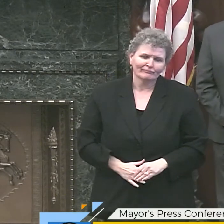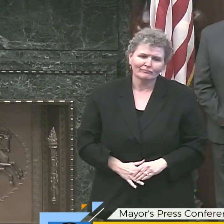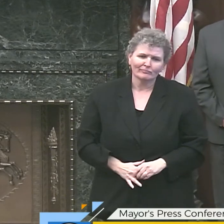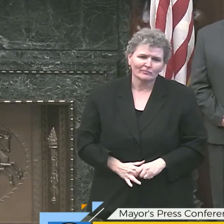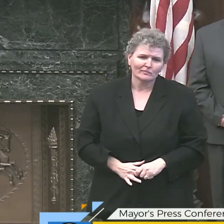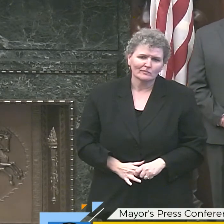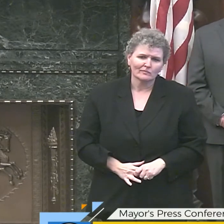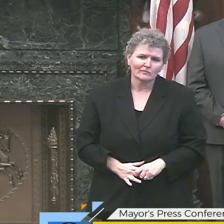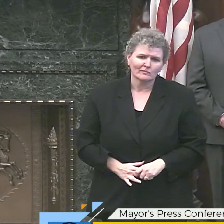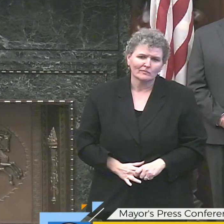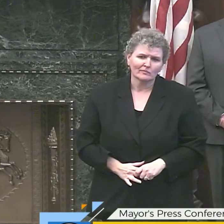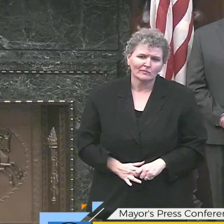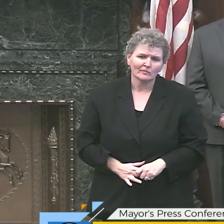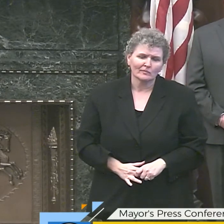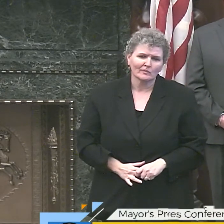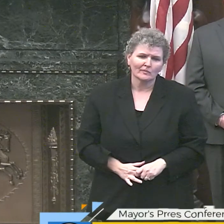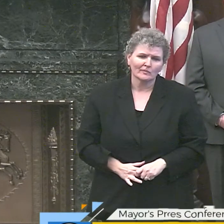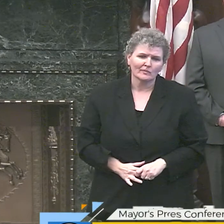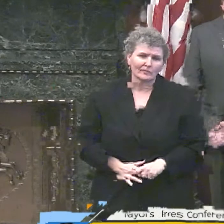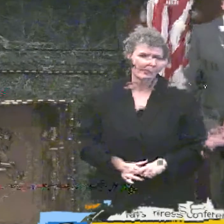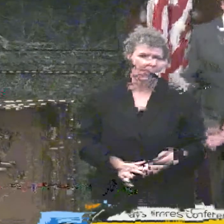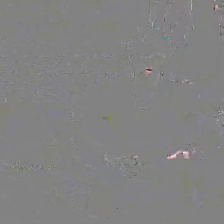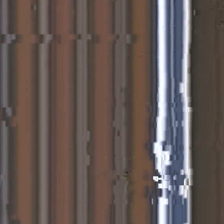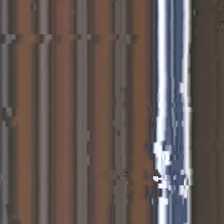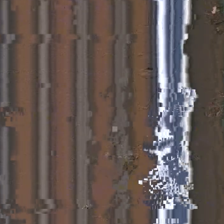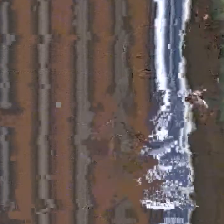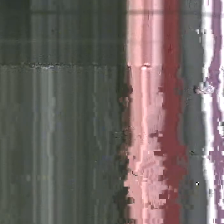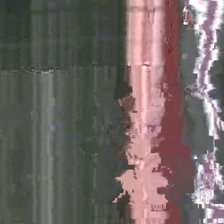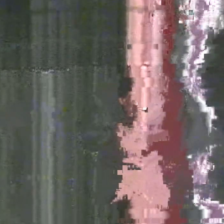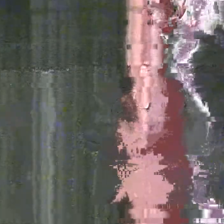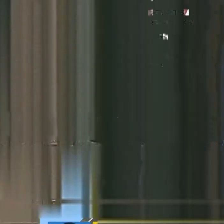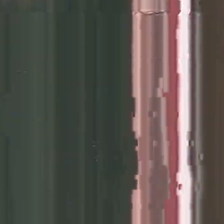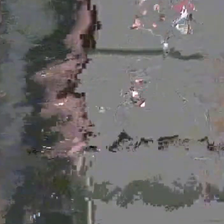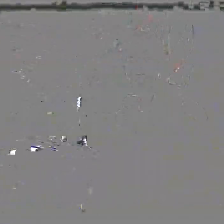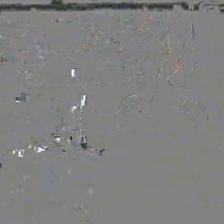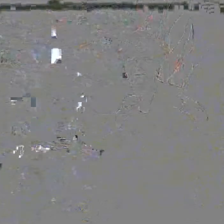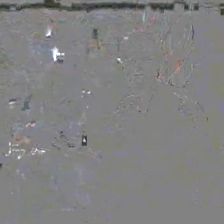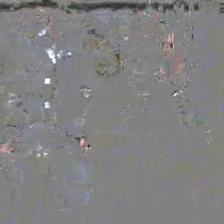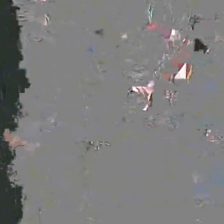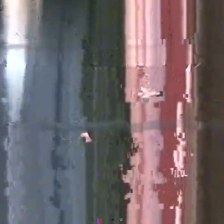Okay, we are going to go to and the queue.